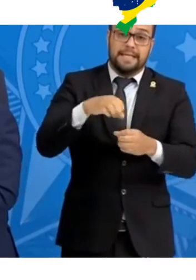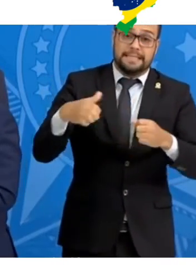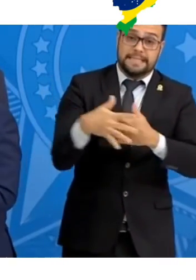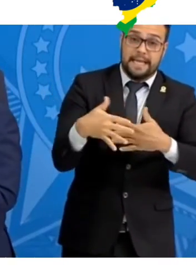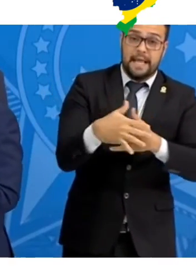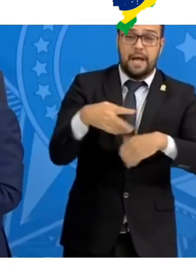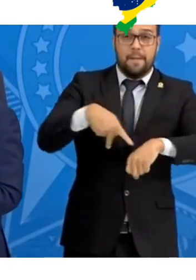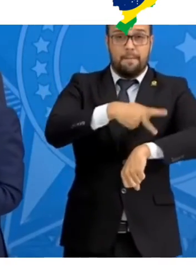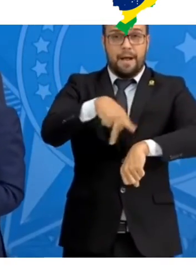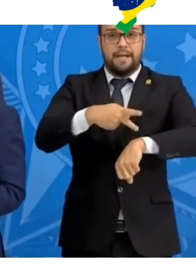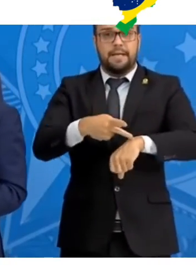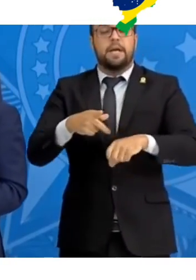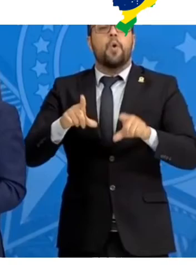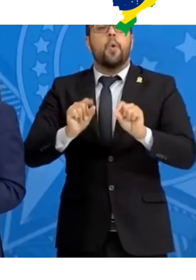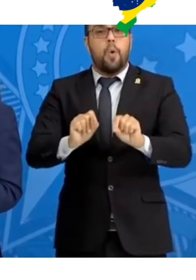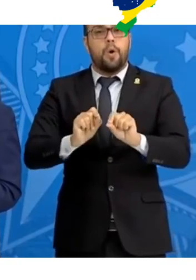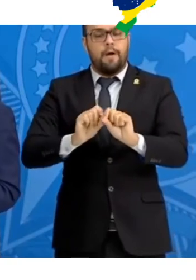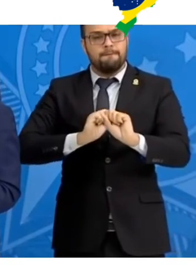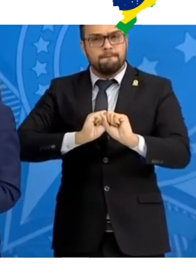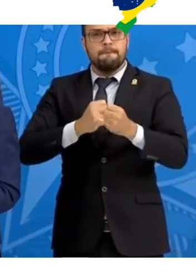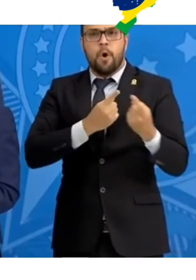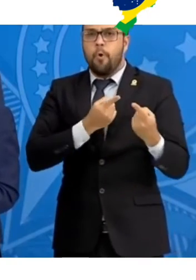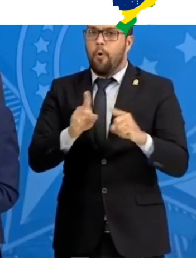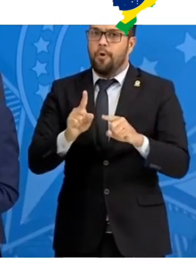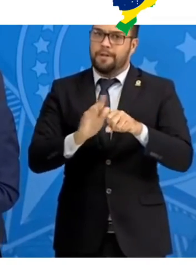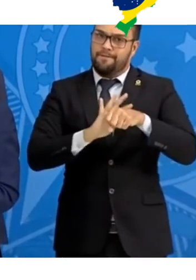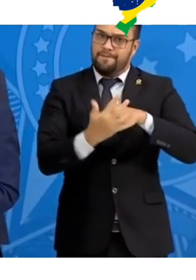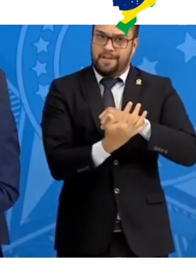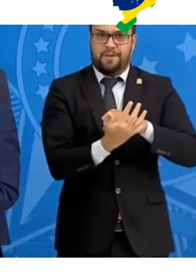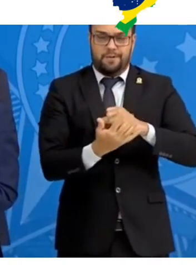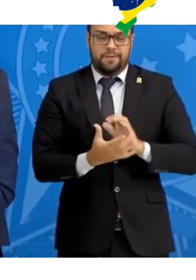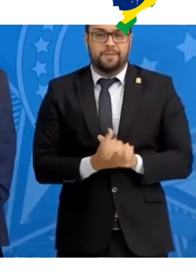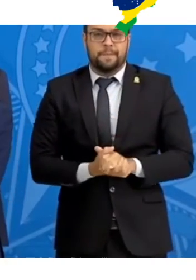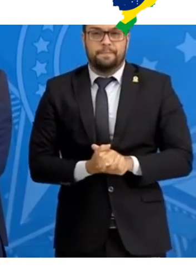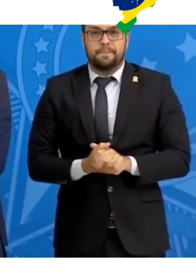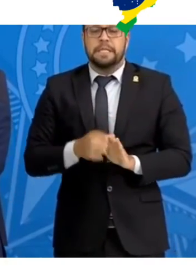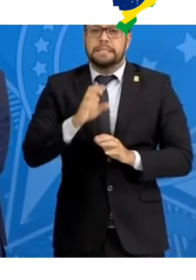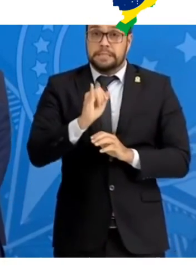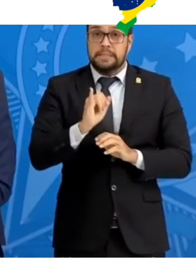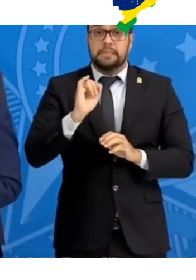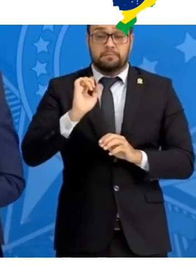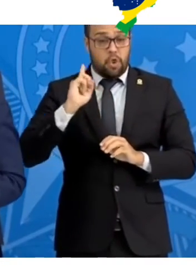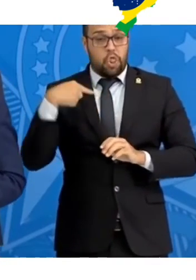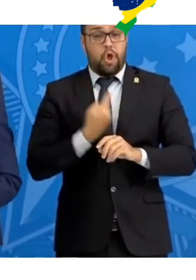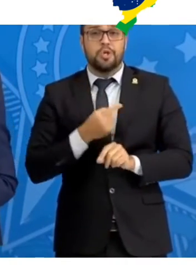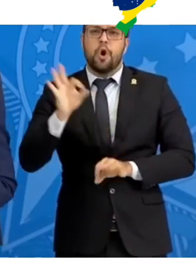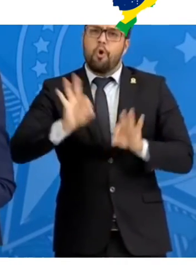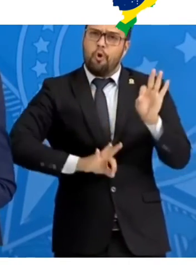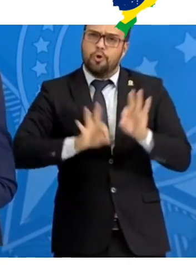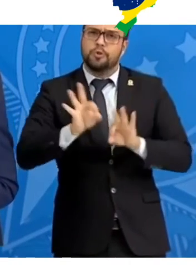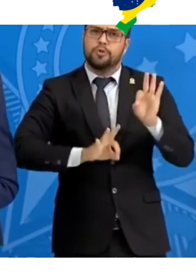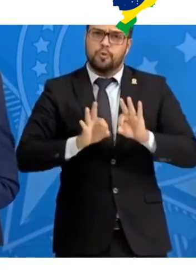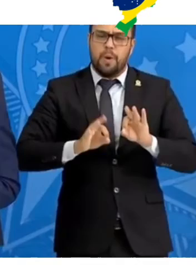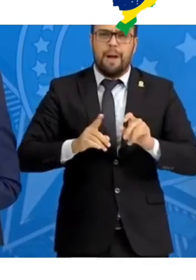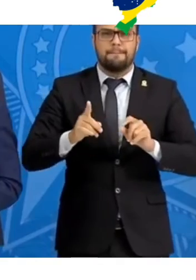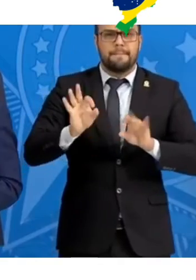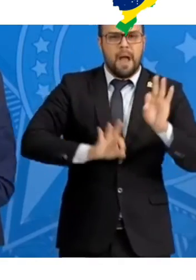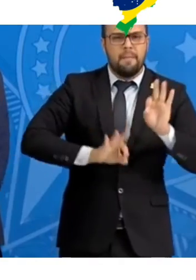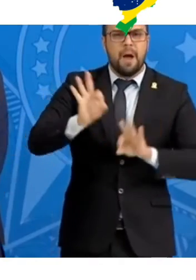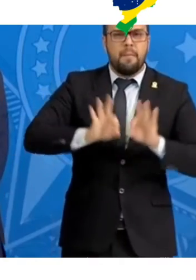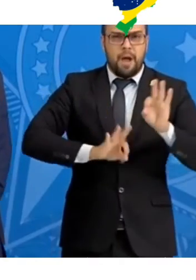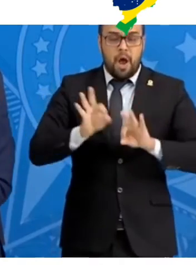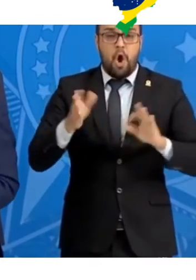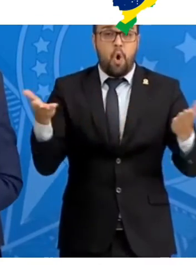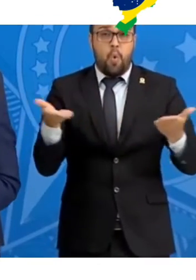país o enfrentamento ao coronavírus. Eu acho que se a gente continuar nesta organização que está sendo feita,